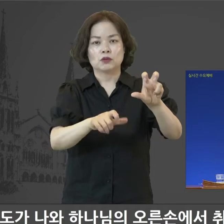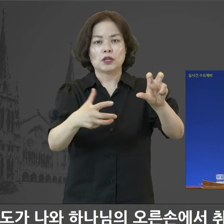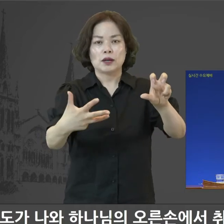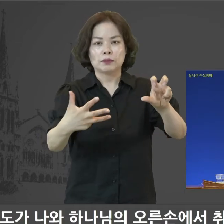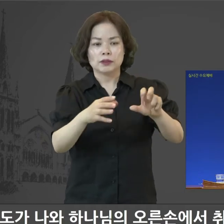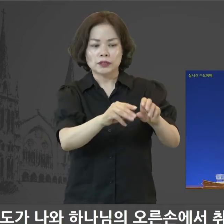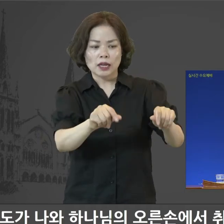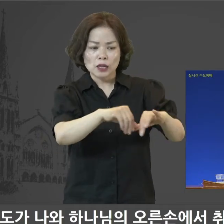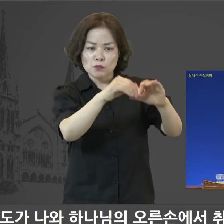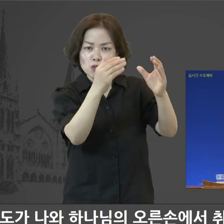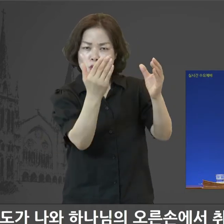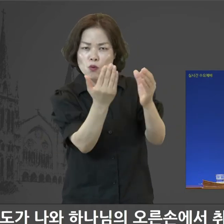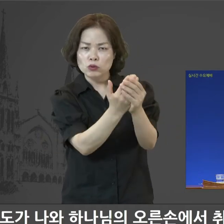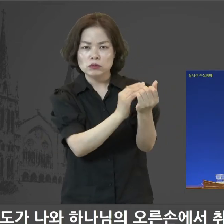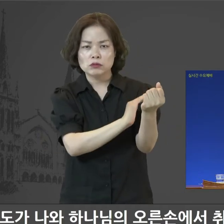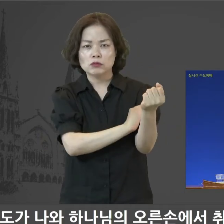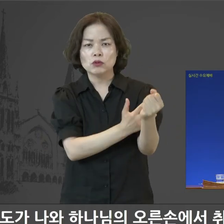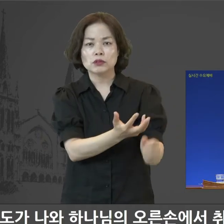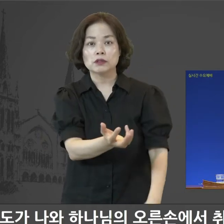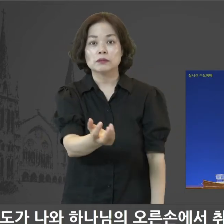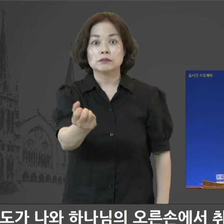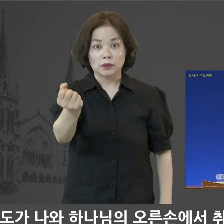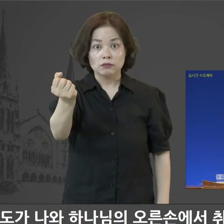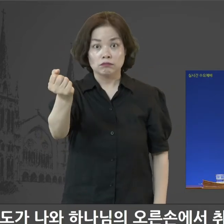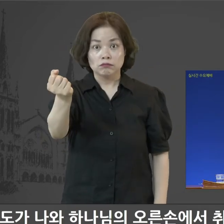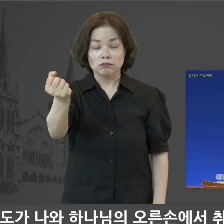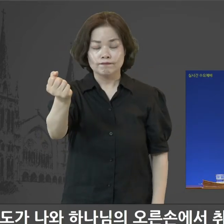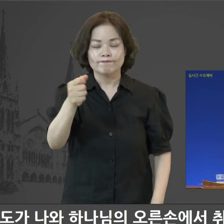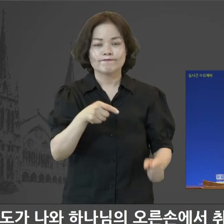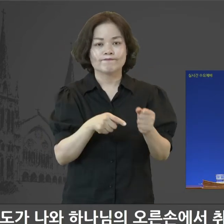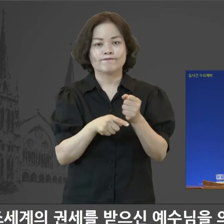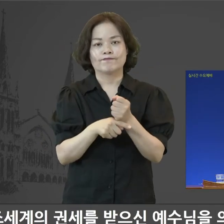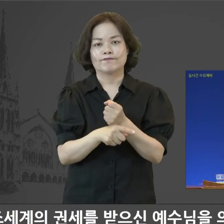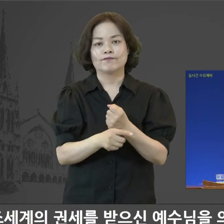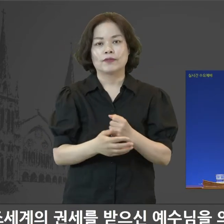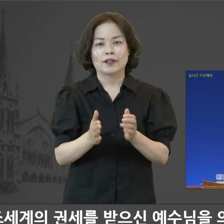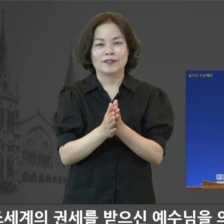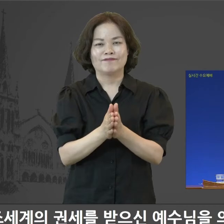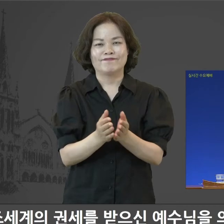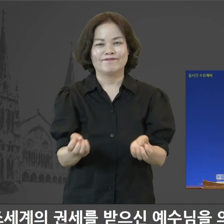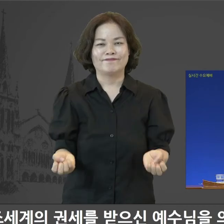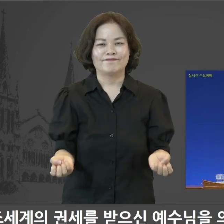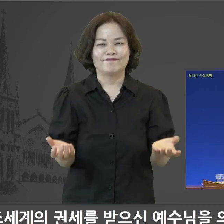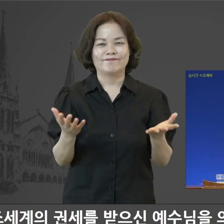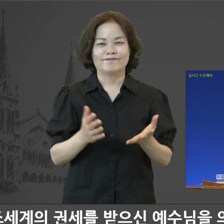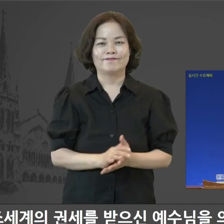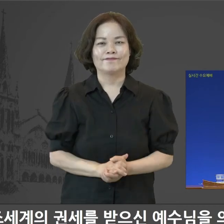하늘과 땅의 모든 권세를 받으셨다라는 것을 의미하는 거죠. 할렐루야.